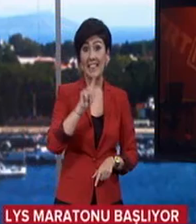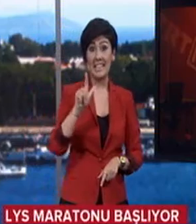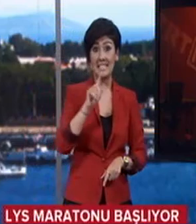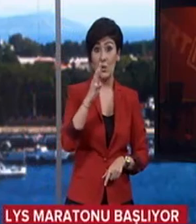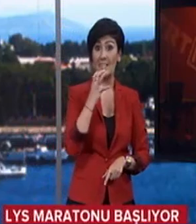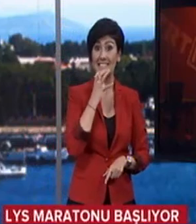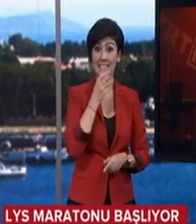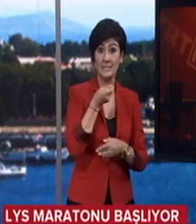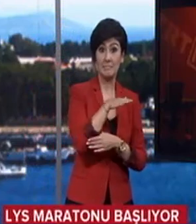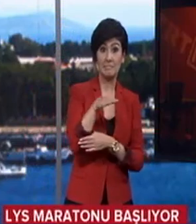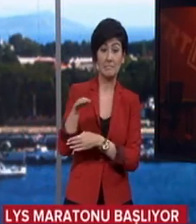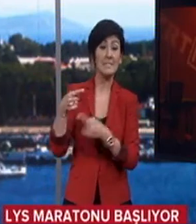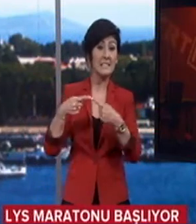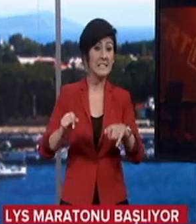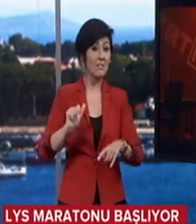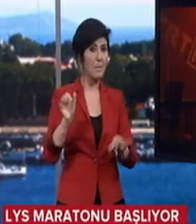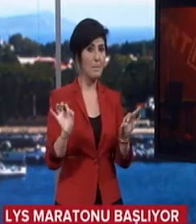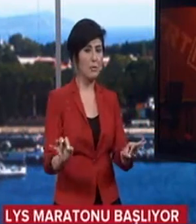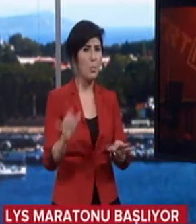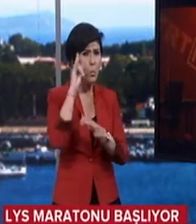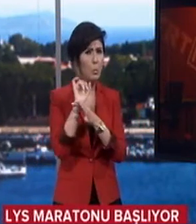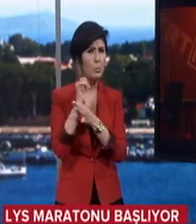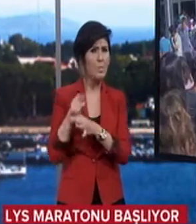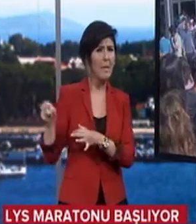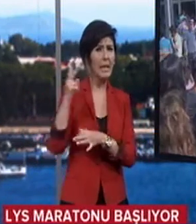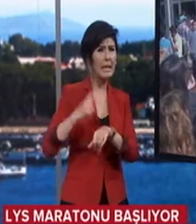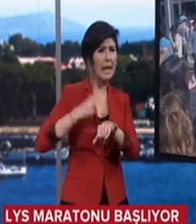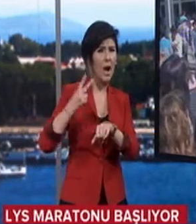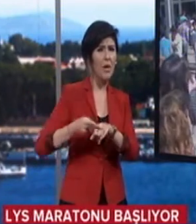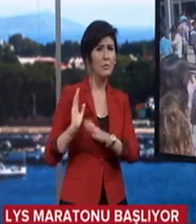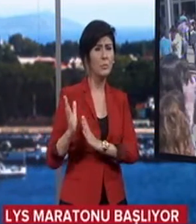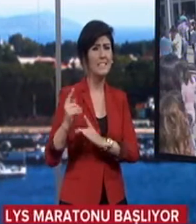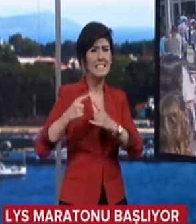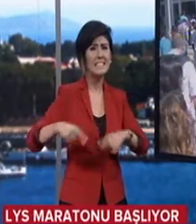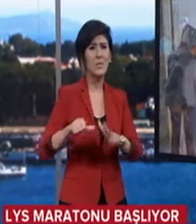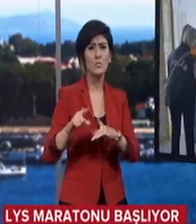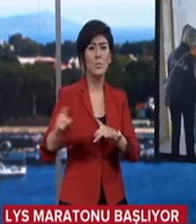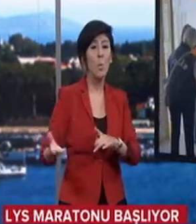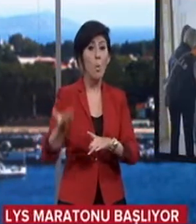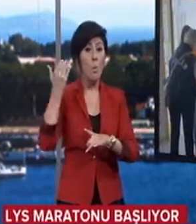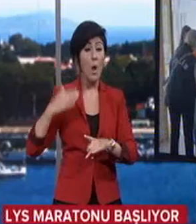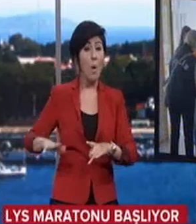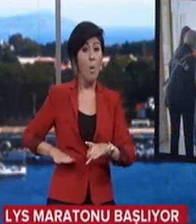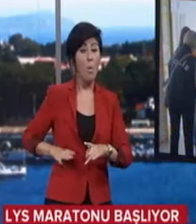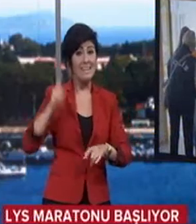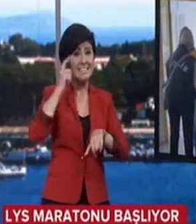Lisans yerleştirme sınavı maratonu yarın başlıyor. Uzmanlar 2 hafta sürecek sınav süreci öncesinde